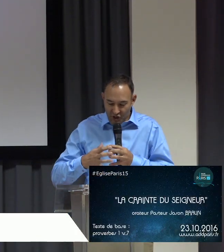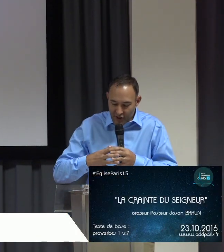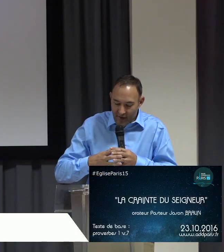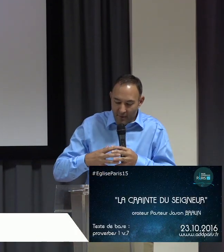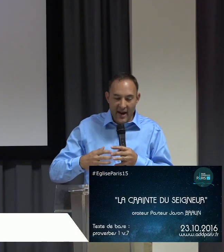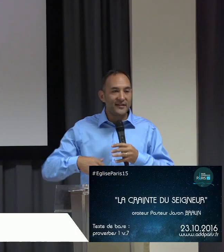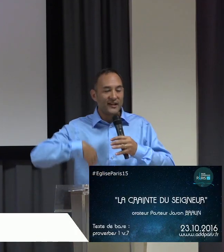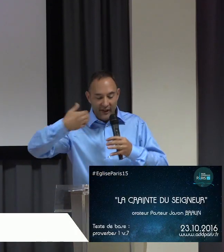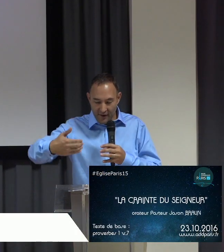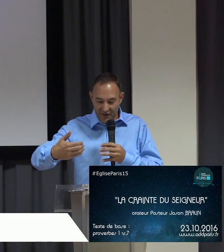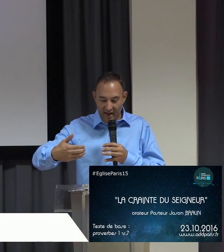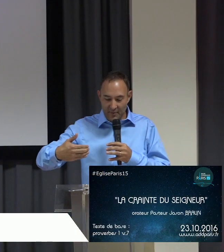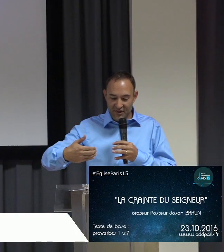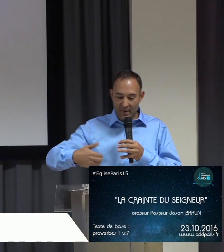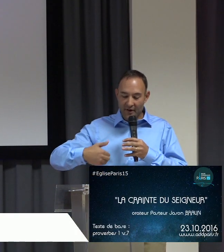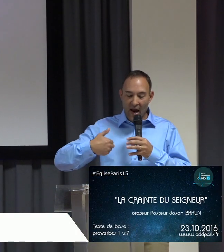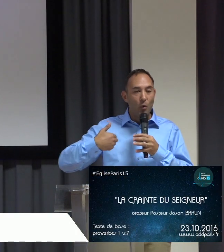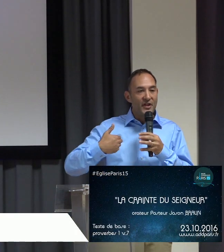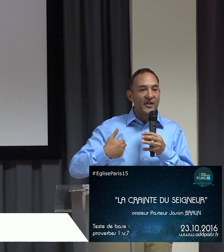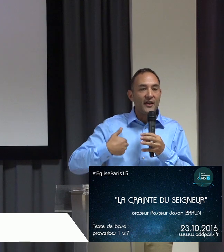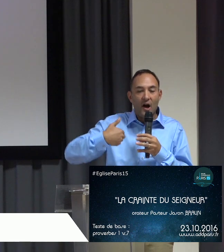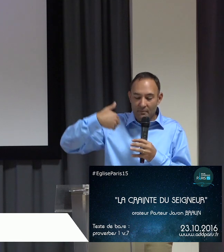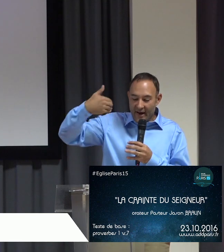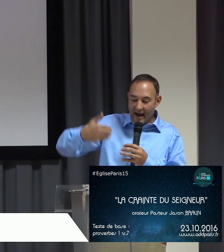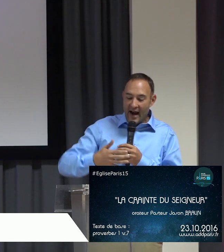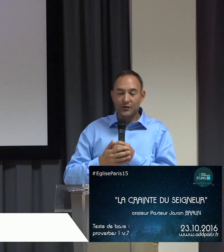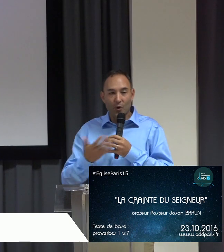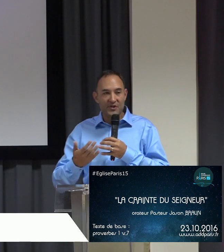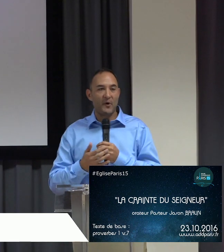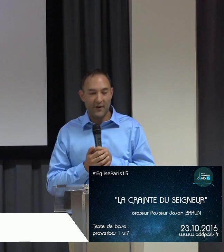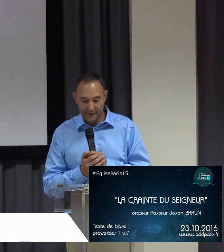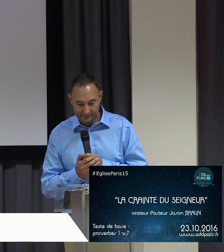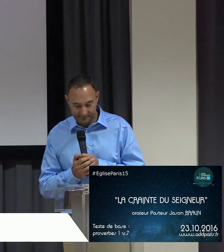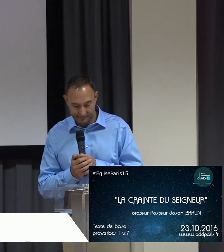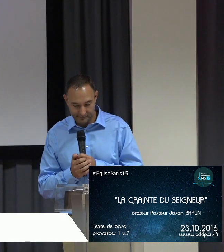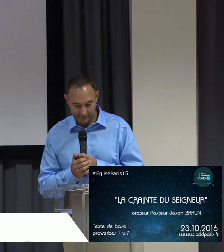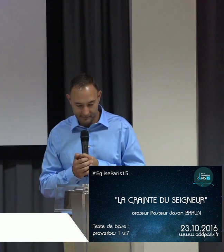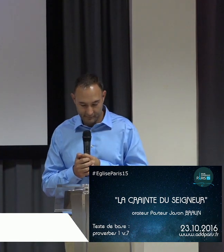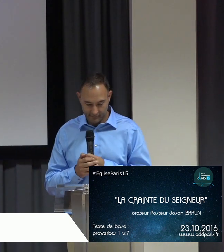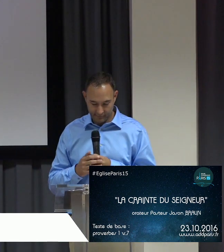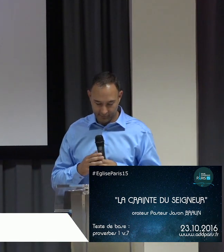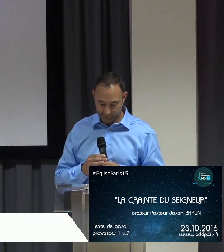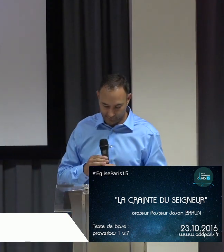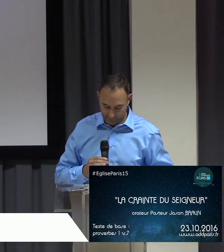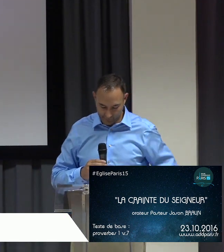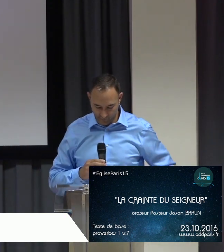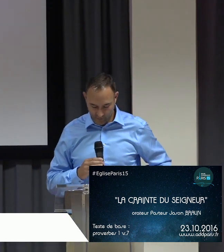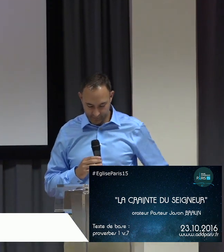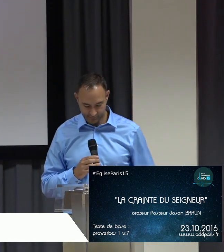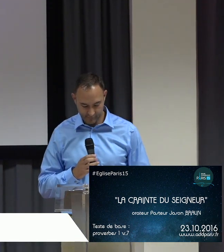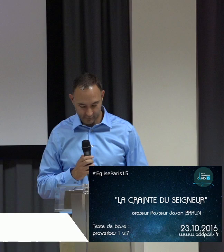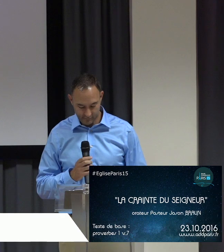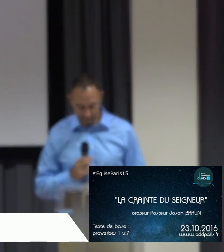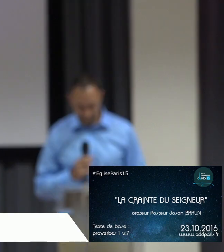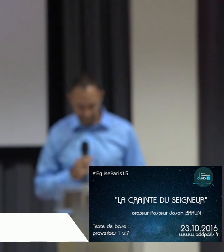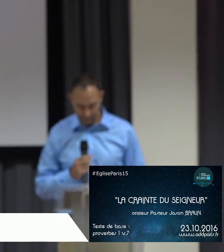So we should never make declarative statements about how we think God might act or respond. Et donc on ne doit jamais lancer ce genre de phrase